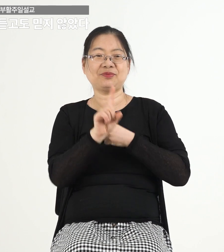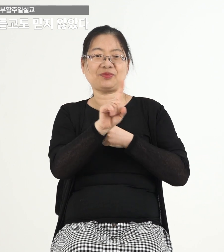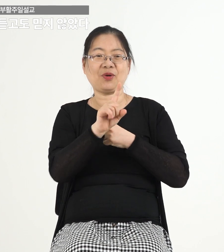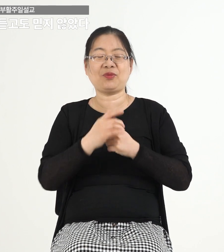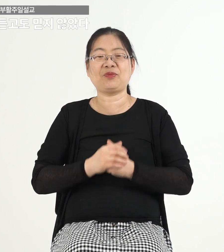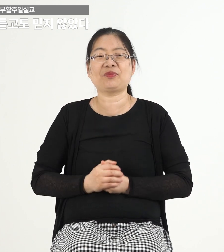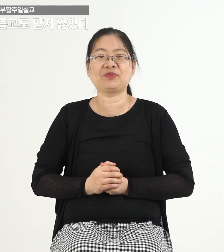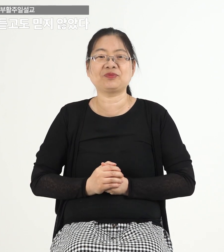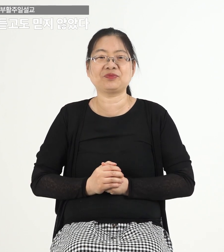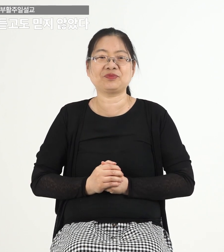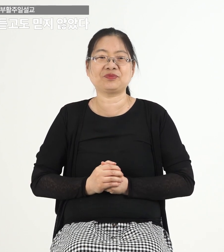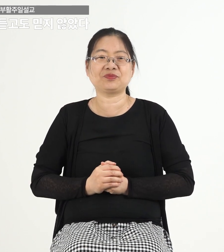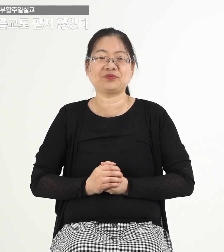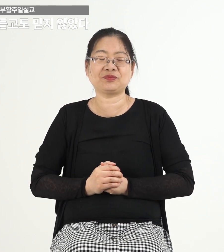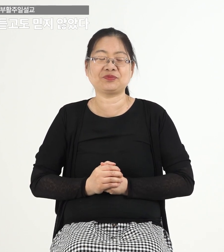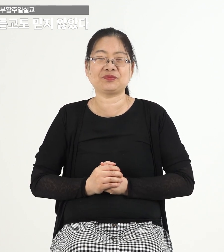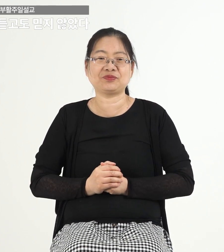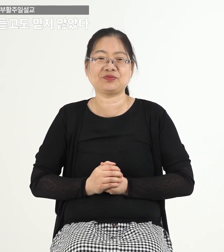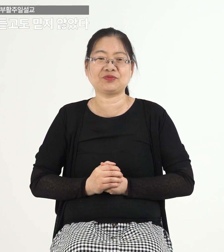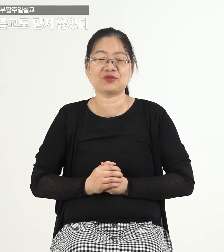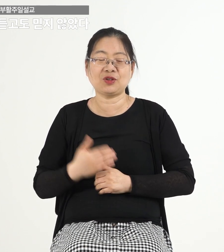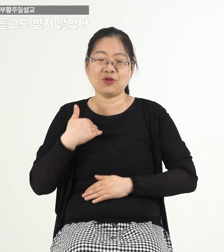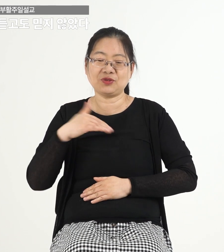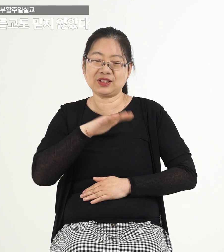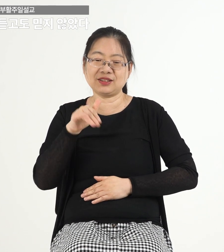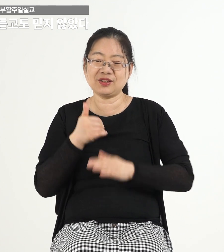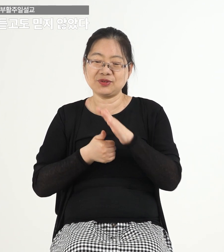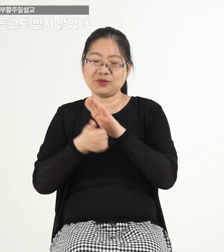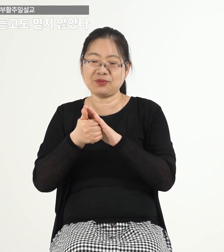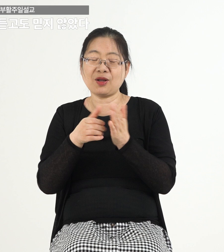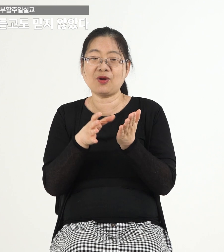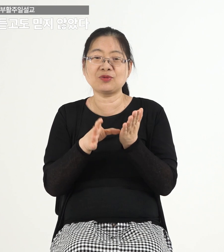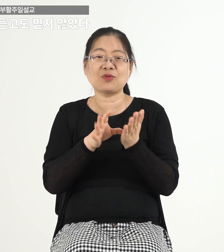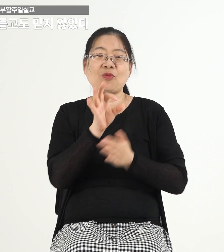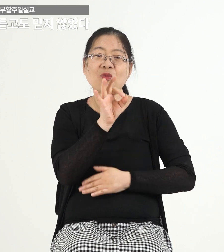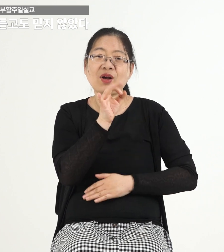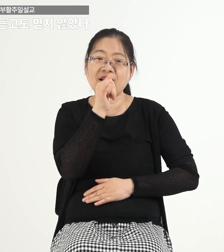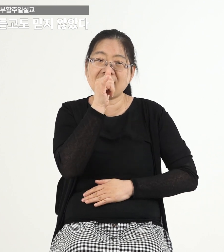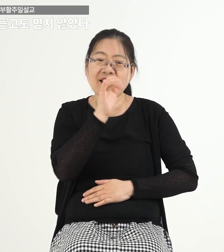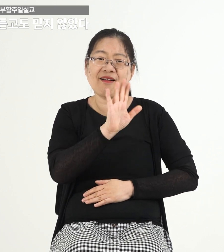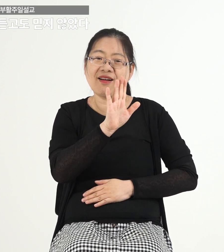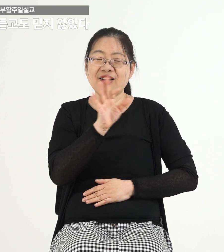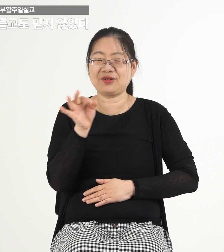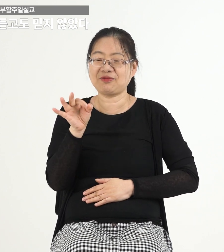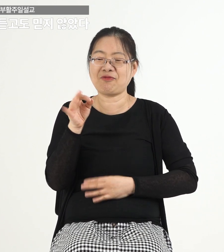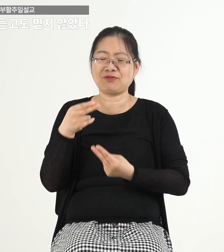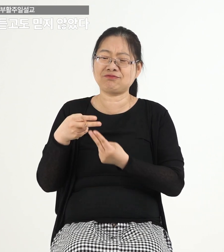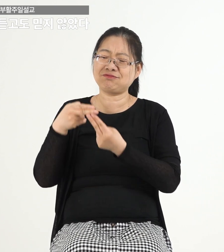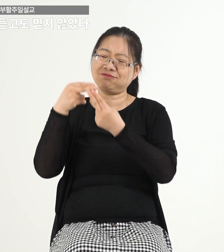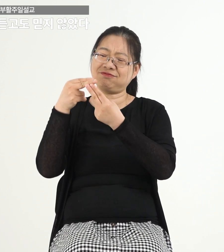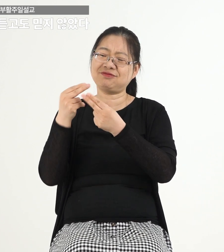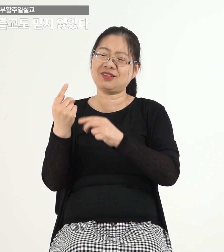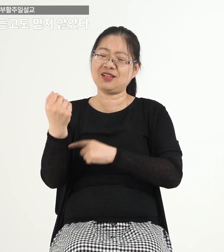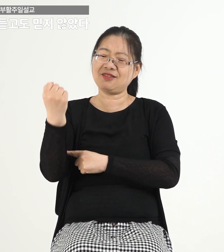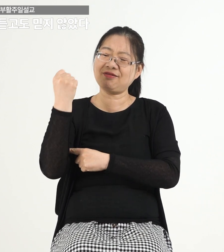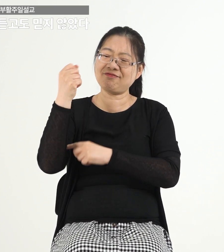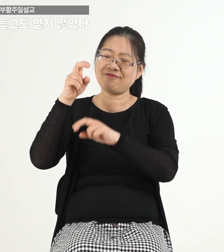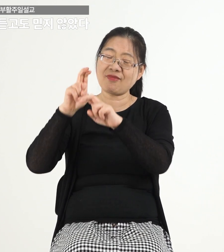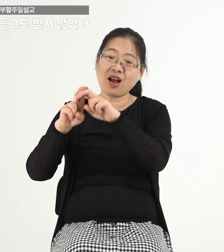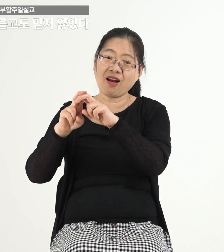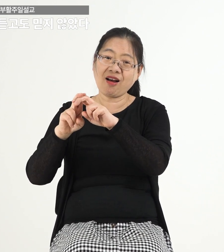부활을 현실로 사는 이유입니다. 우리는 소망이 물질에 있지 않고 돈을 쌓아서 높은 자리에